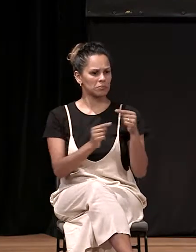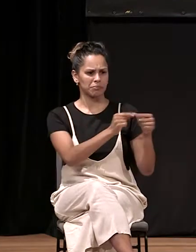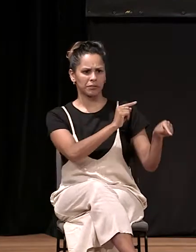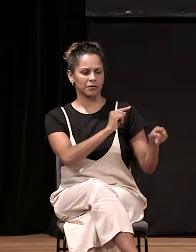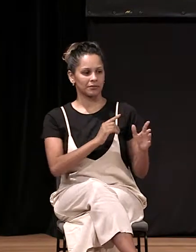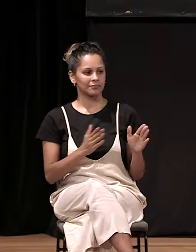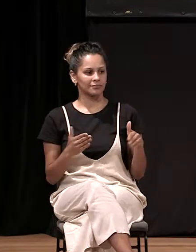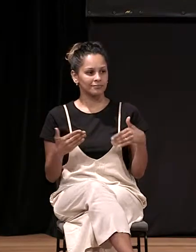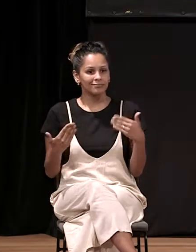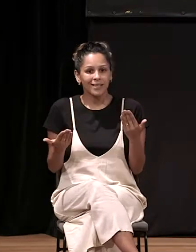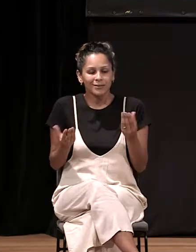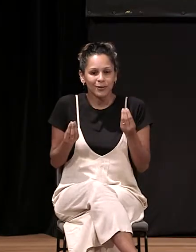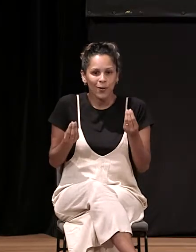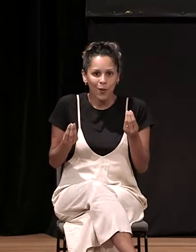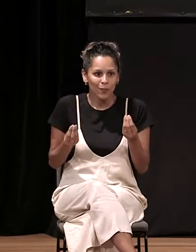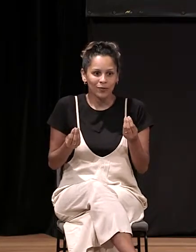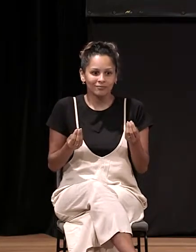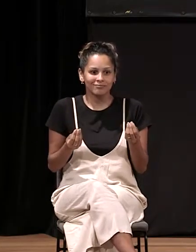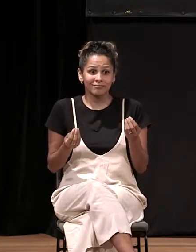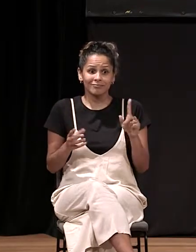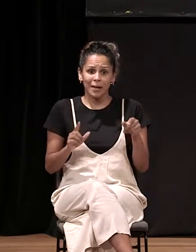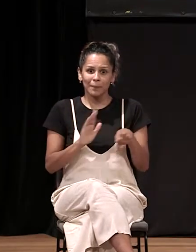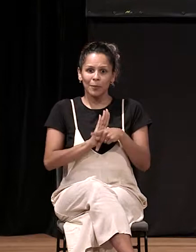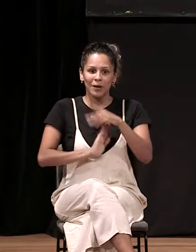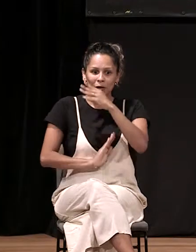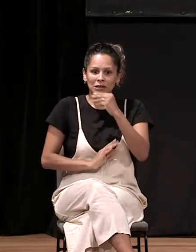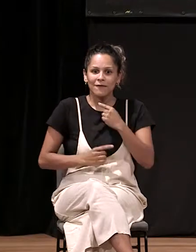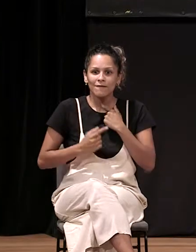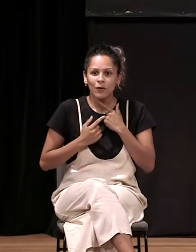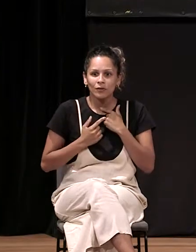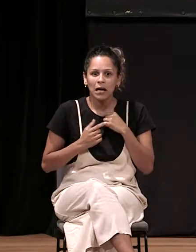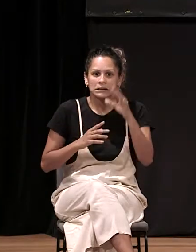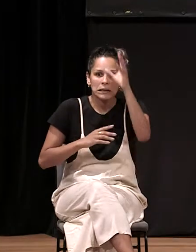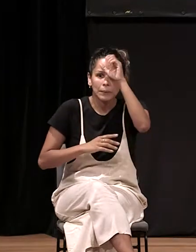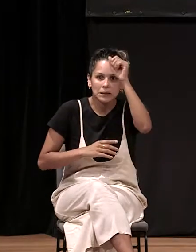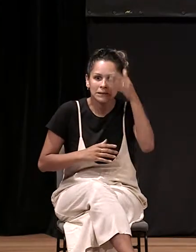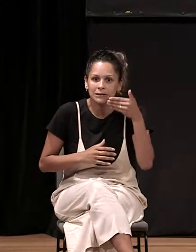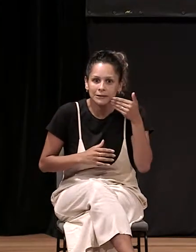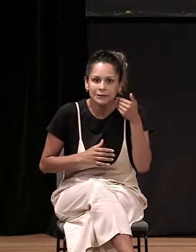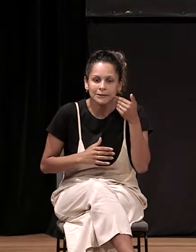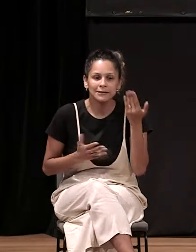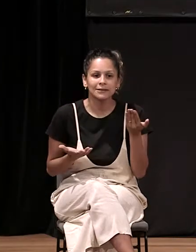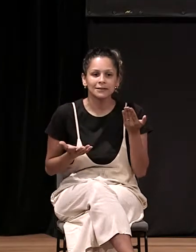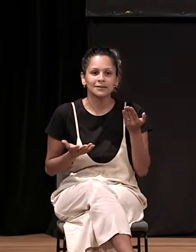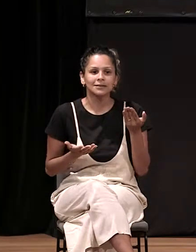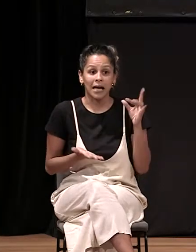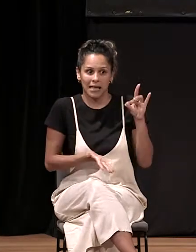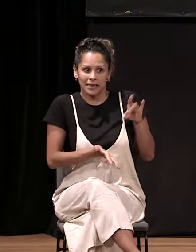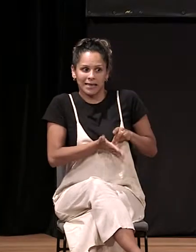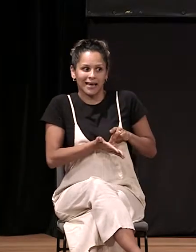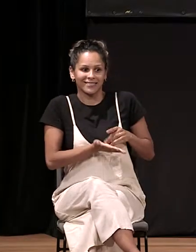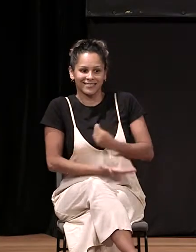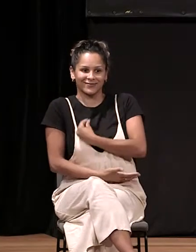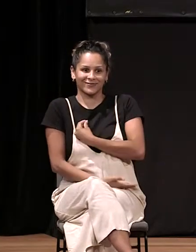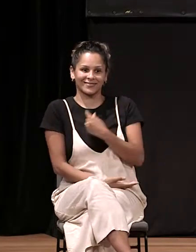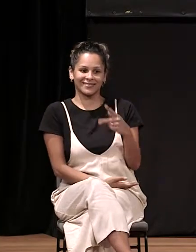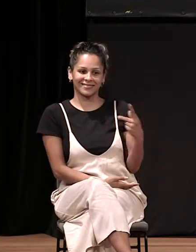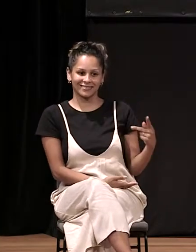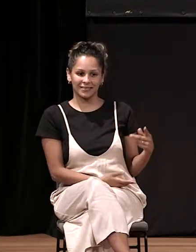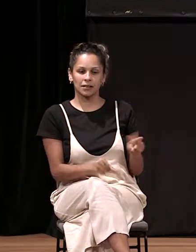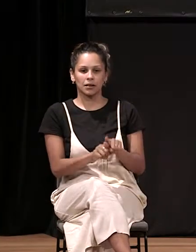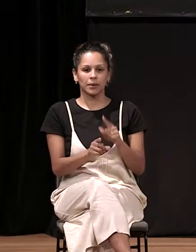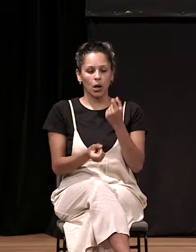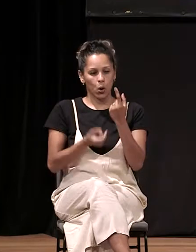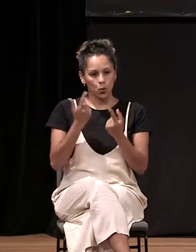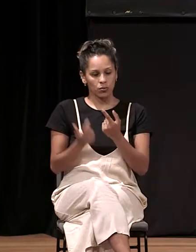não trabalhar isso, se a gente sabe que essa é a realidade deles todos os dias? Fora que um dos alunos ele